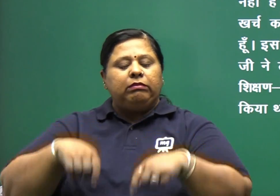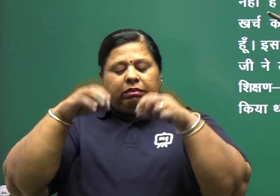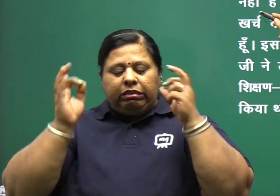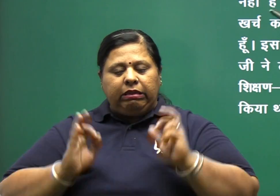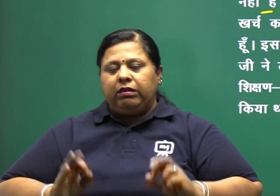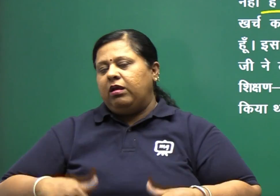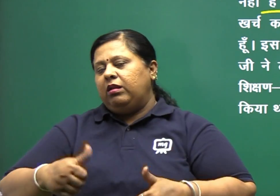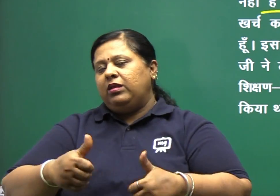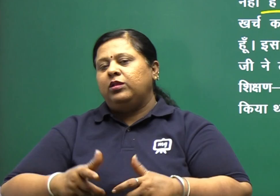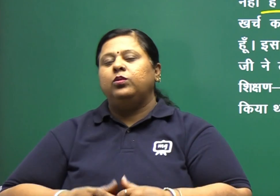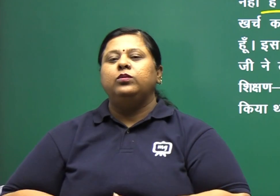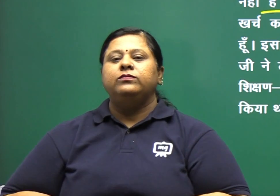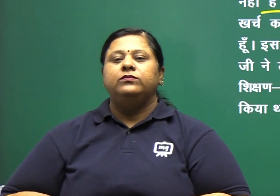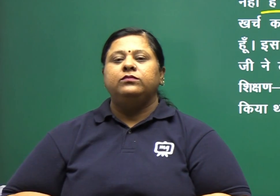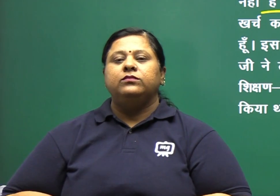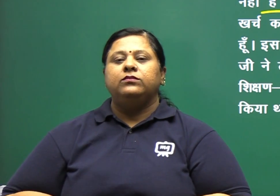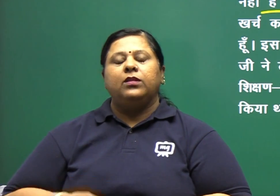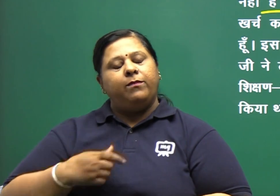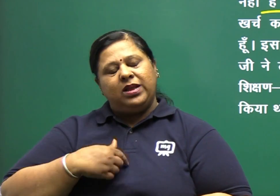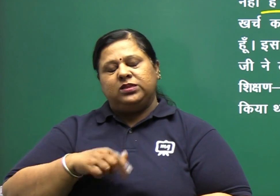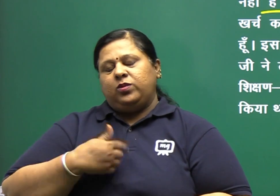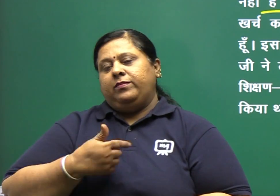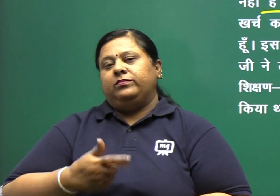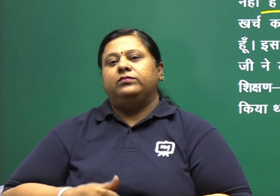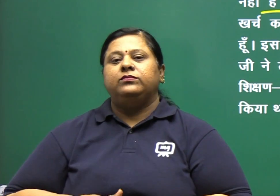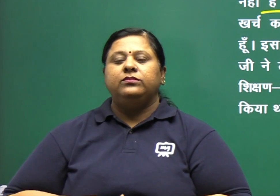तैयार नहीं है तो मैं स्वयं